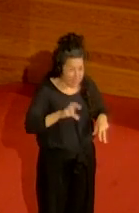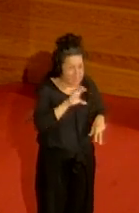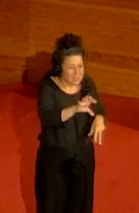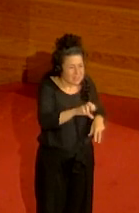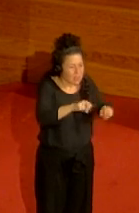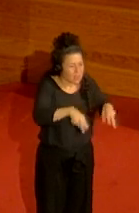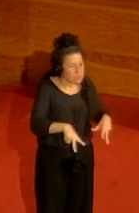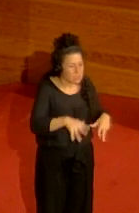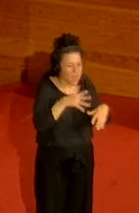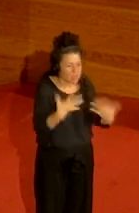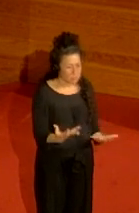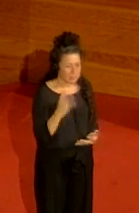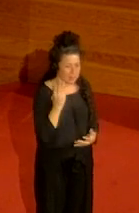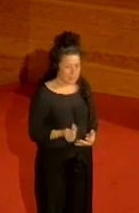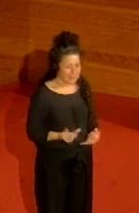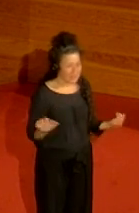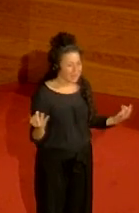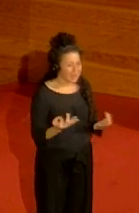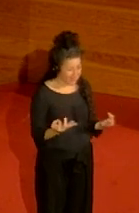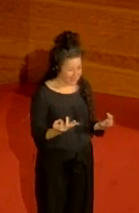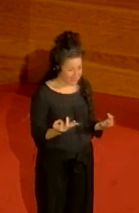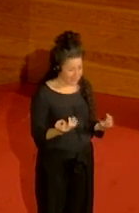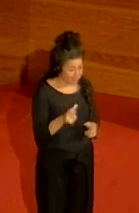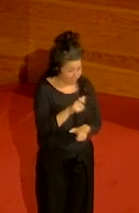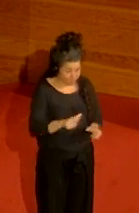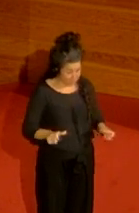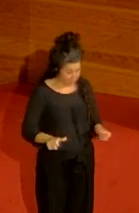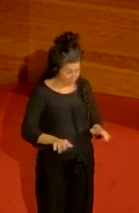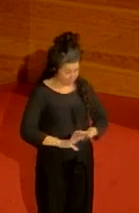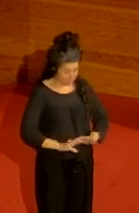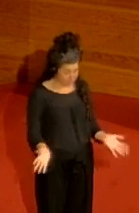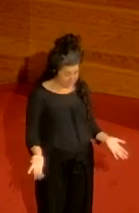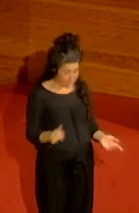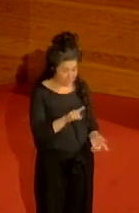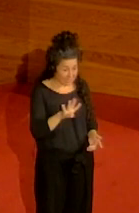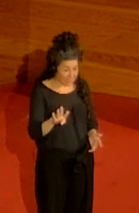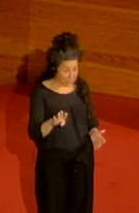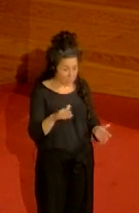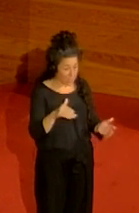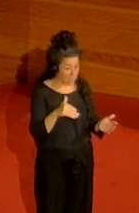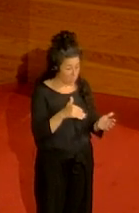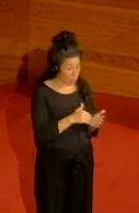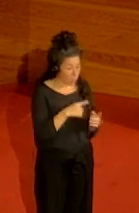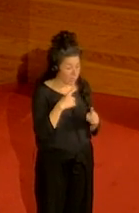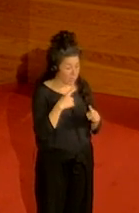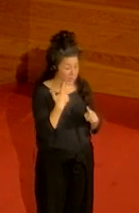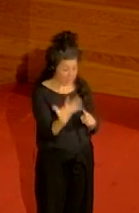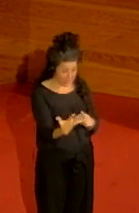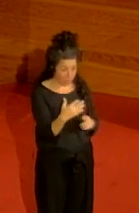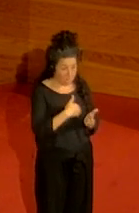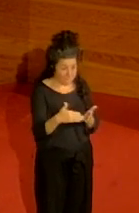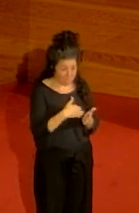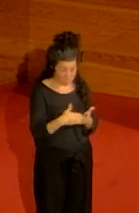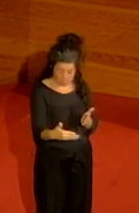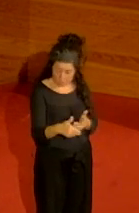Palestina pues son los palestinos estamos hablando 14,5 millones de palestinos en el mundo cinco y medio vivirían